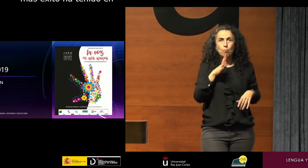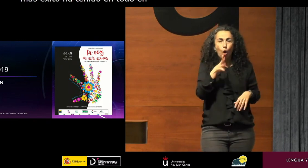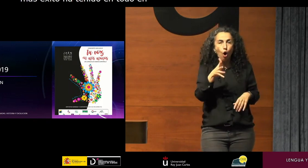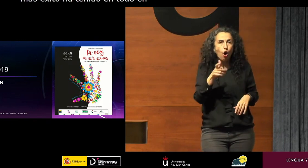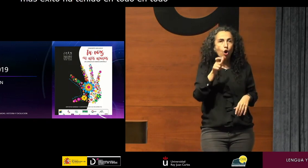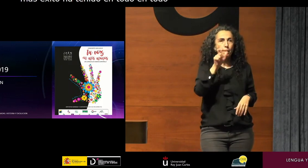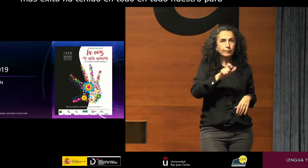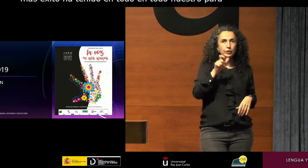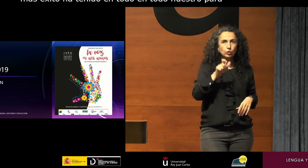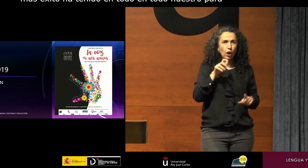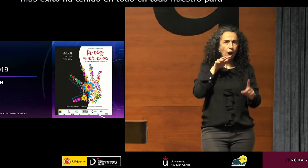país.